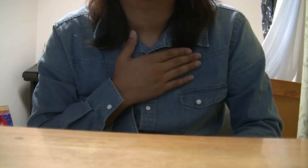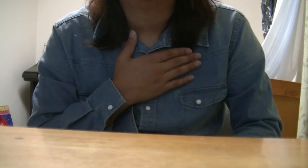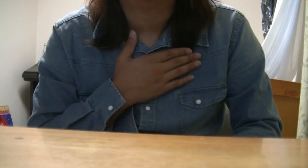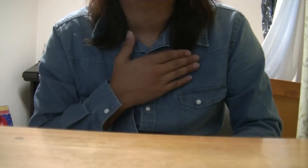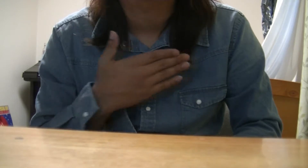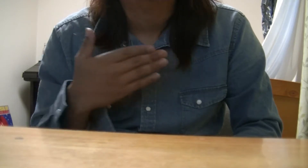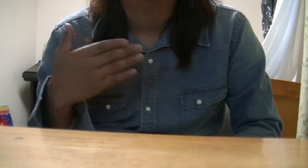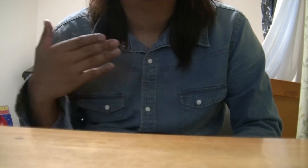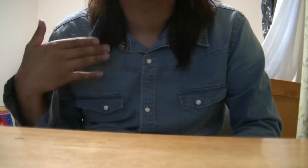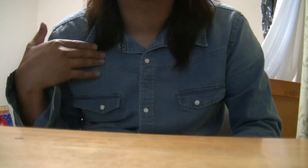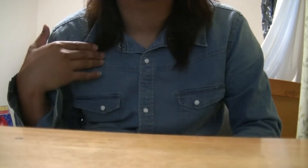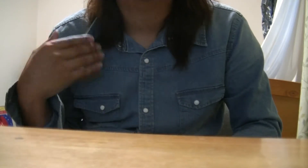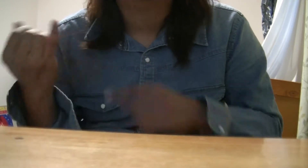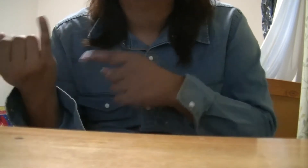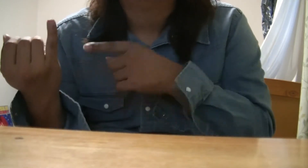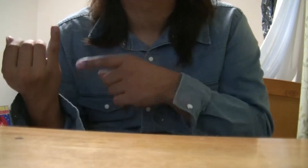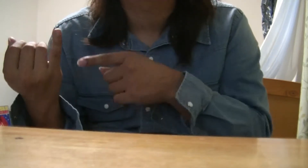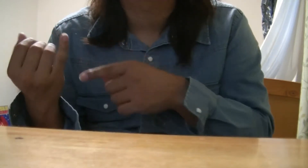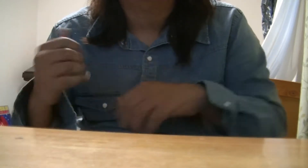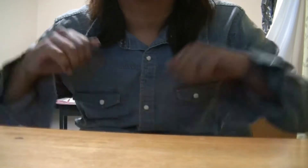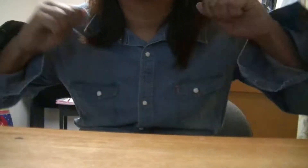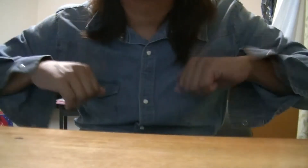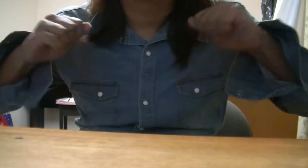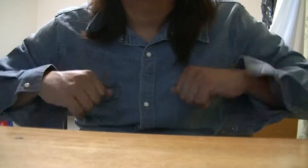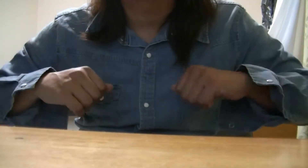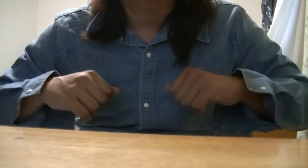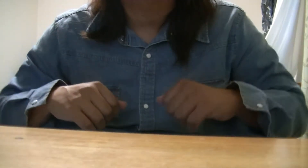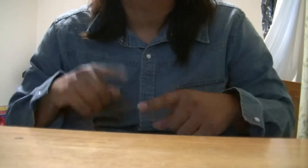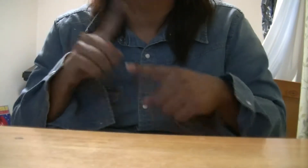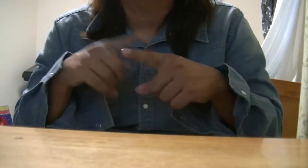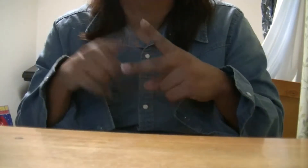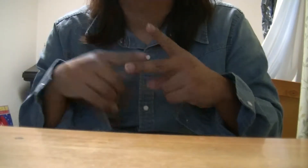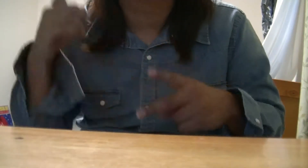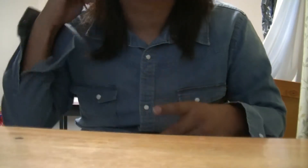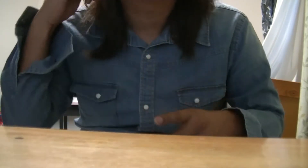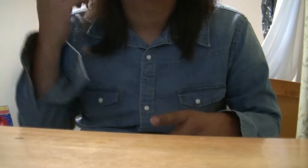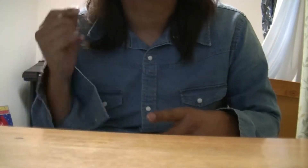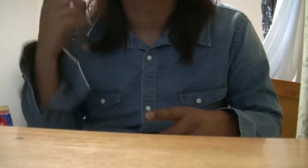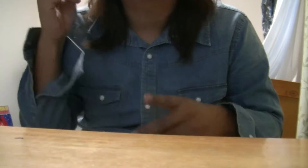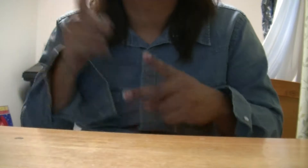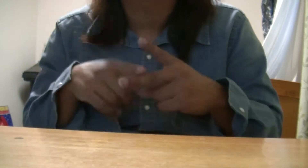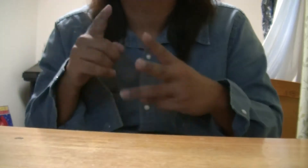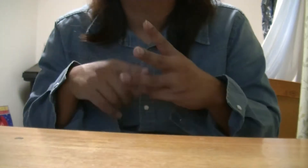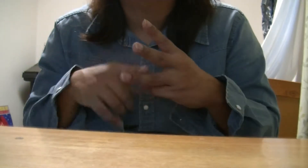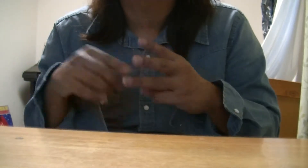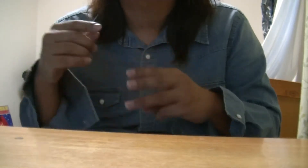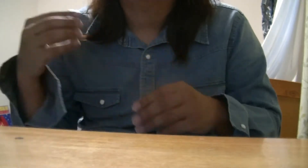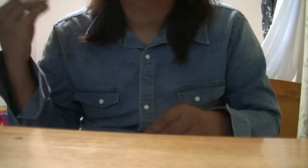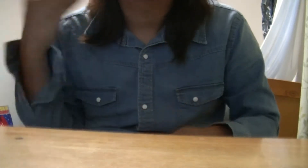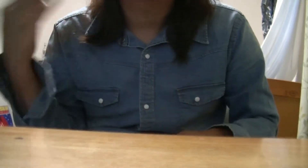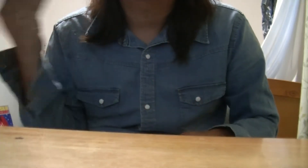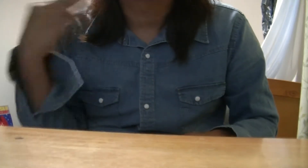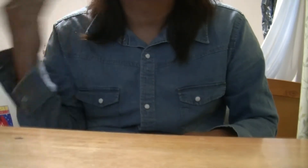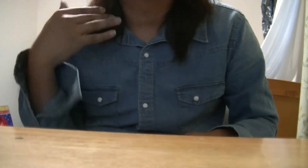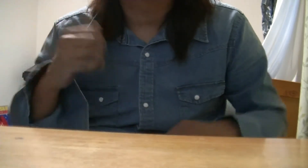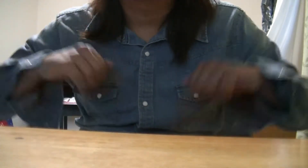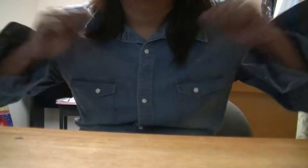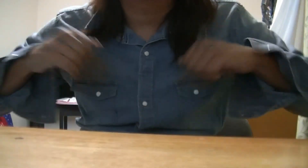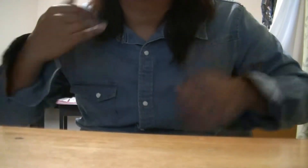そこから高橋尚子は練習に対する取り組み方の意識が変わったり、どんなに厳しいメニューがあってもそれを楽しんで練習